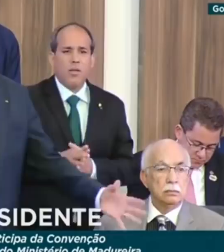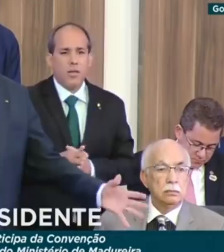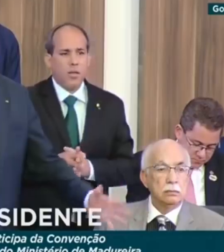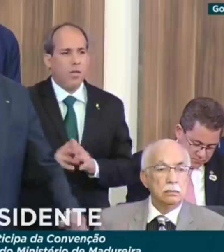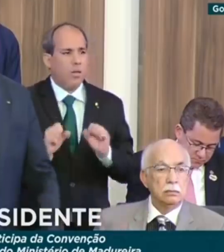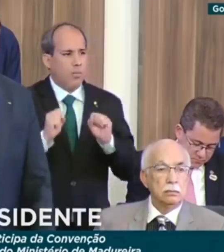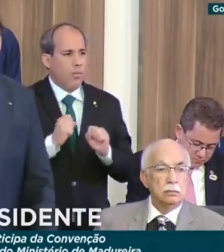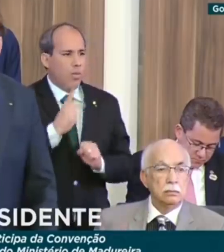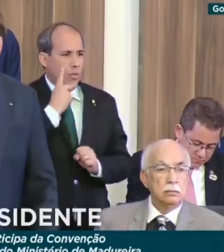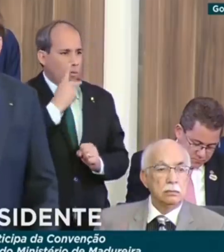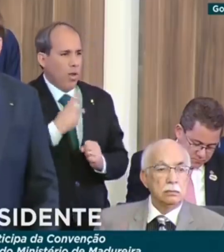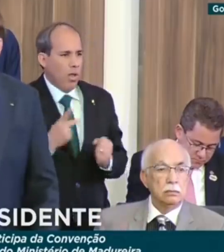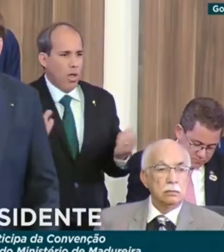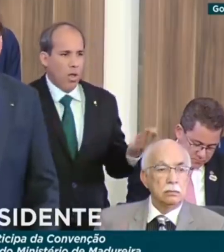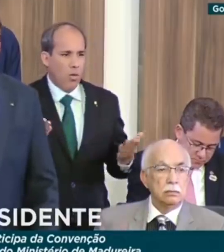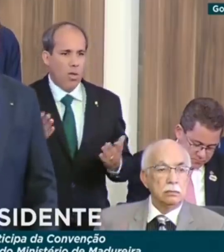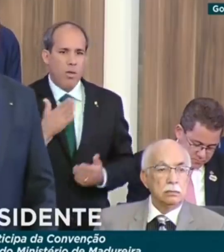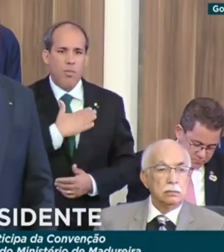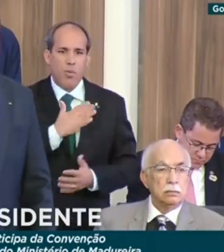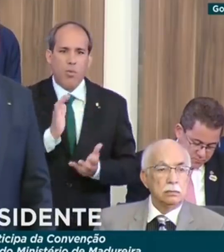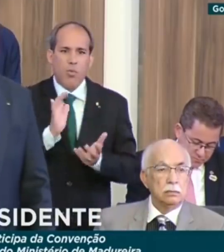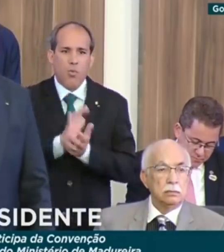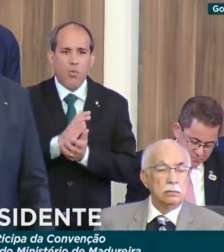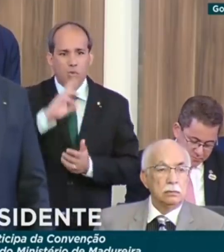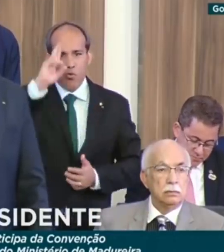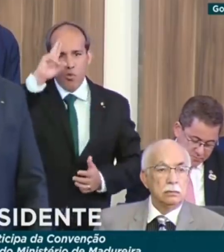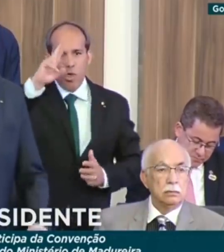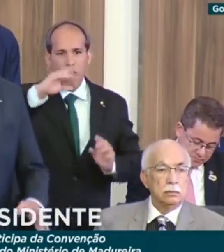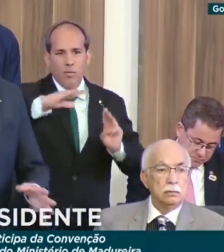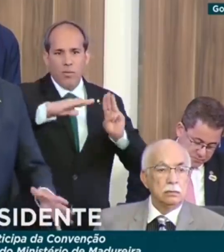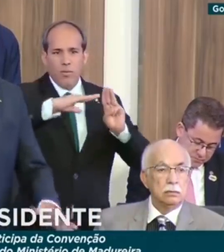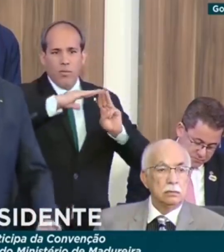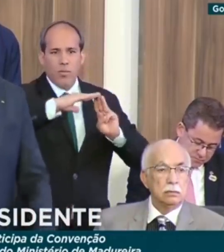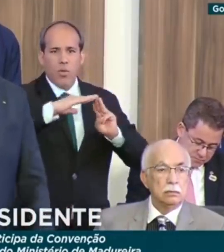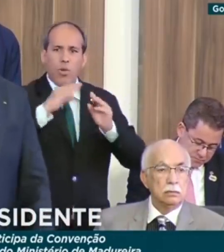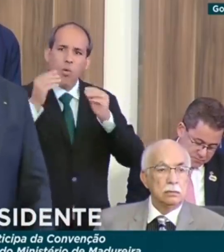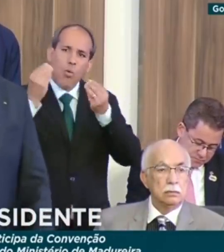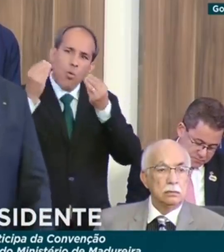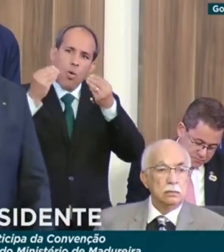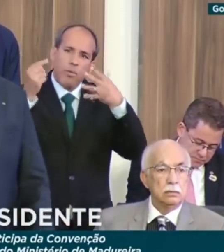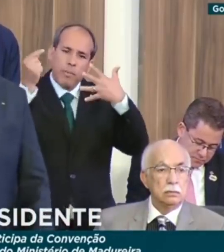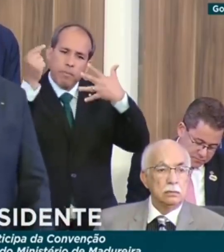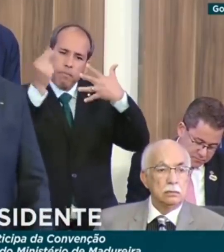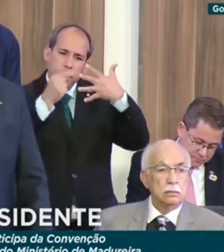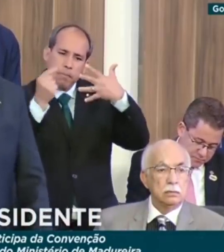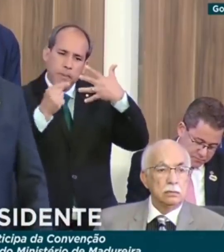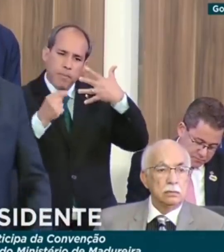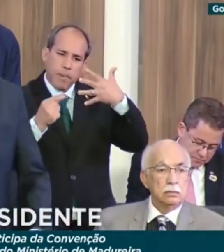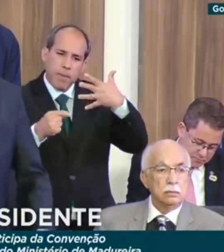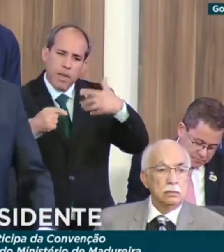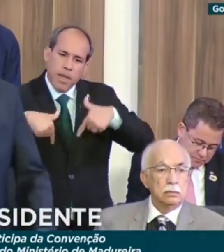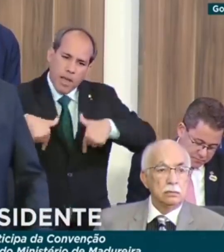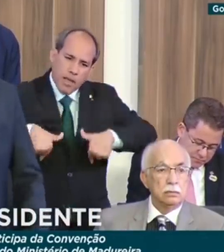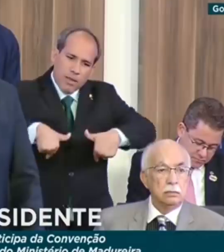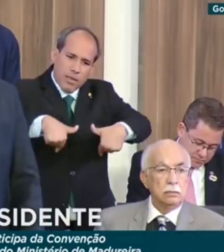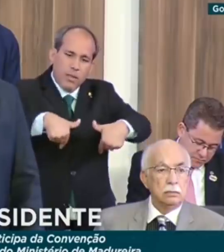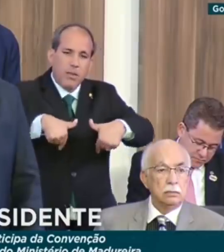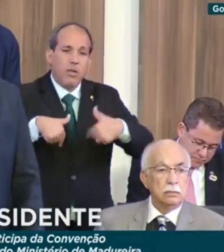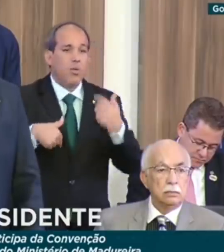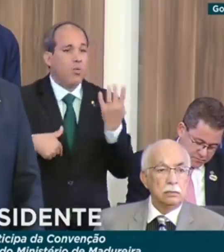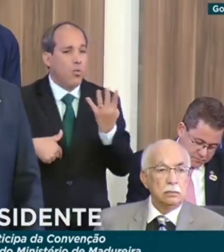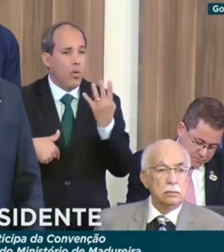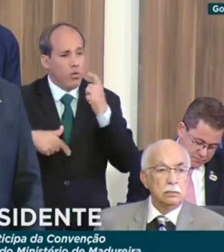posso falar agora, meus comandantes de força, como proceder nessa questão, depois de muita